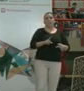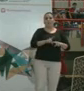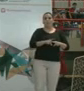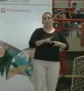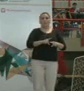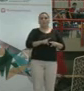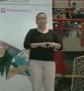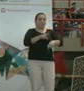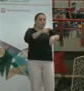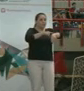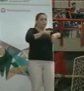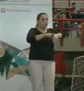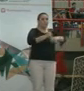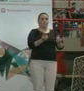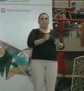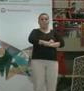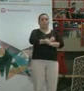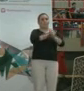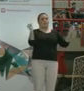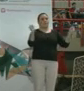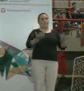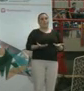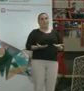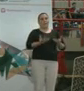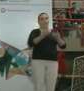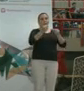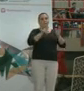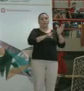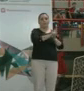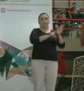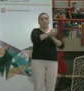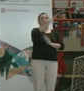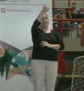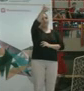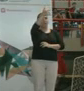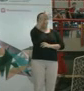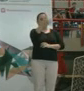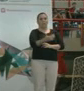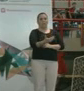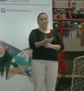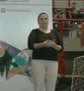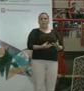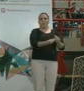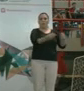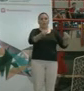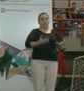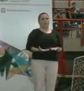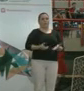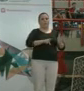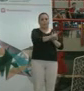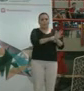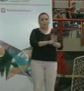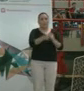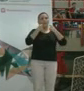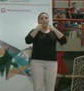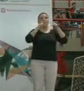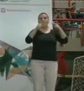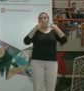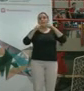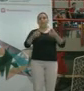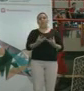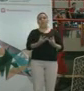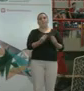tiveram tempo para fazer a prova, mas elas não sabiam. Então, normalmente as pessoas reclamam muito na prova do